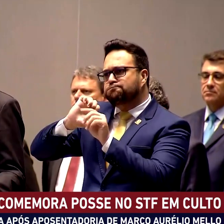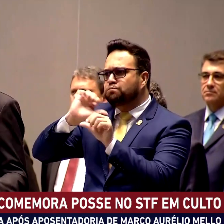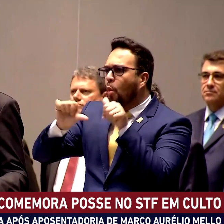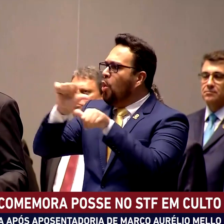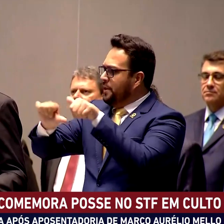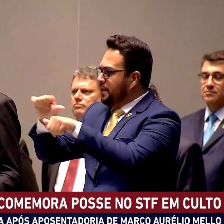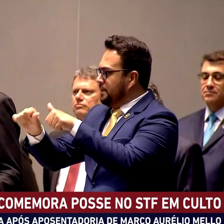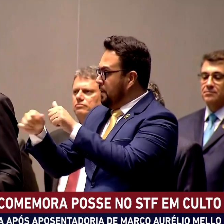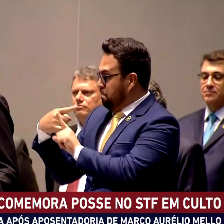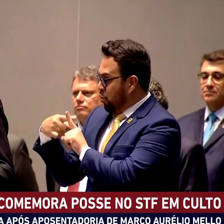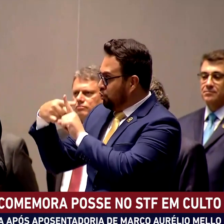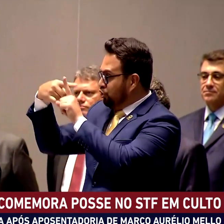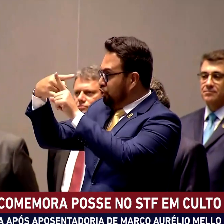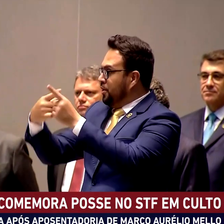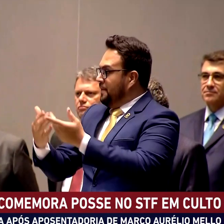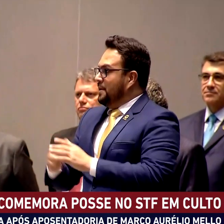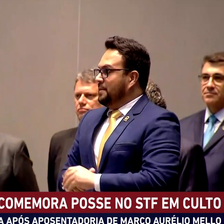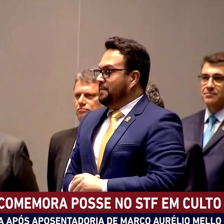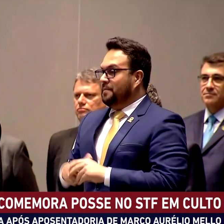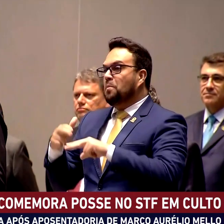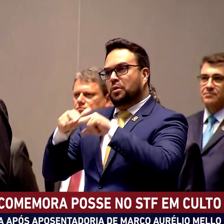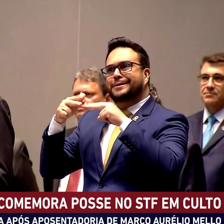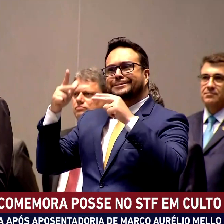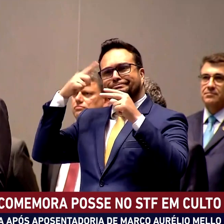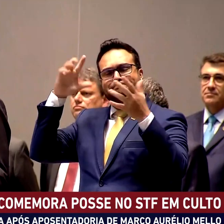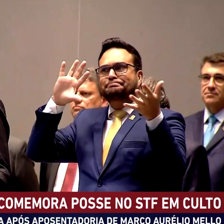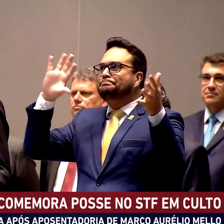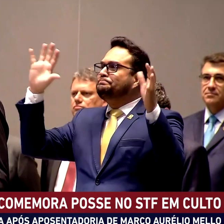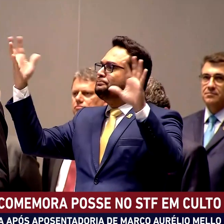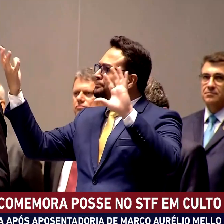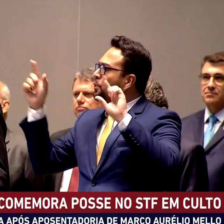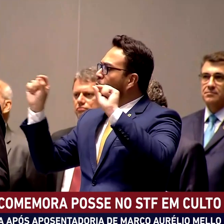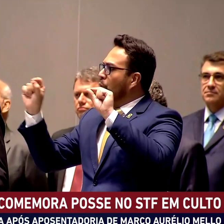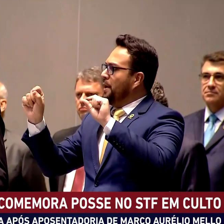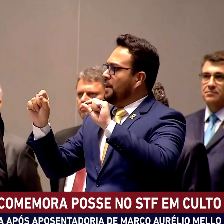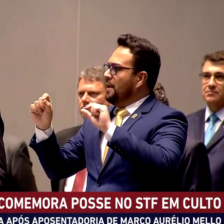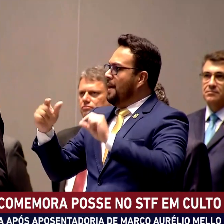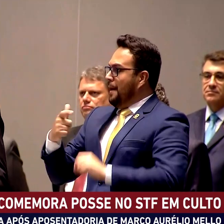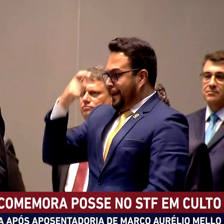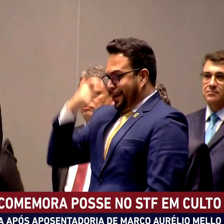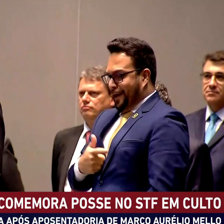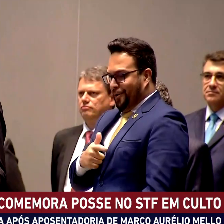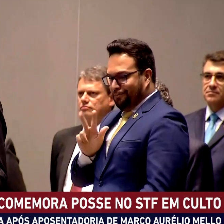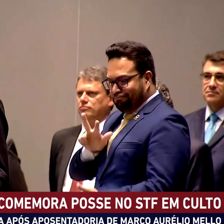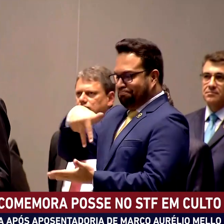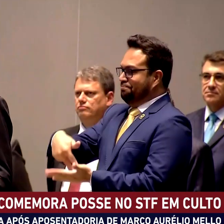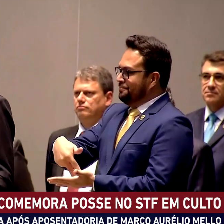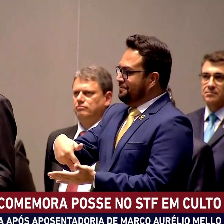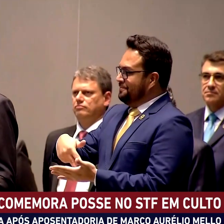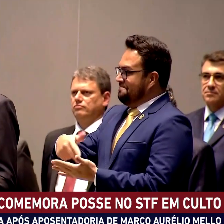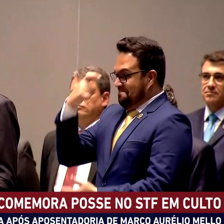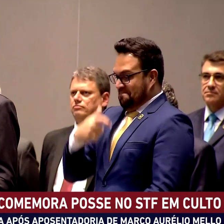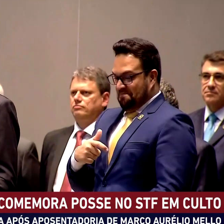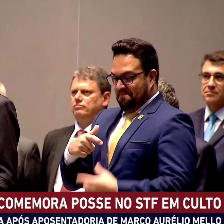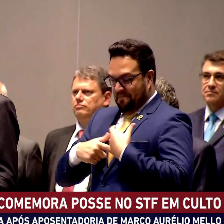e quis o destino que eu ocupasse a cadeira presidencial e honrasse um compromisso que